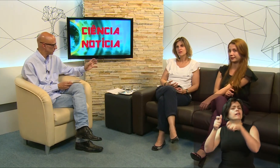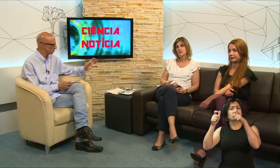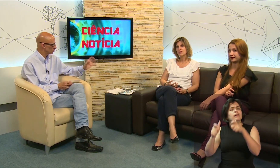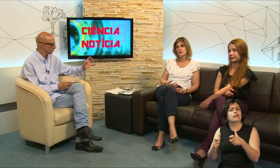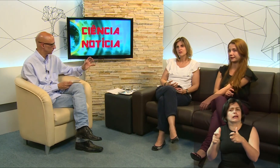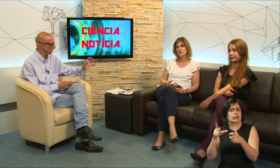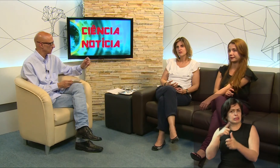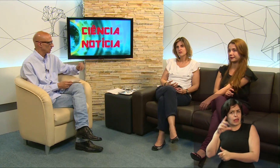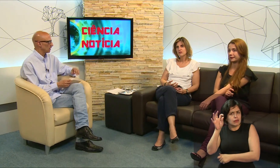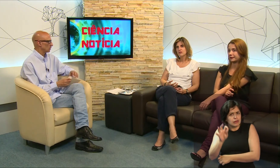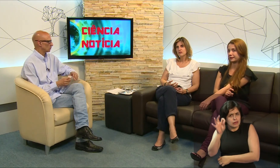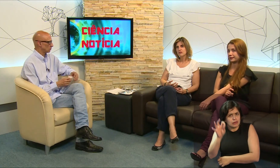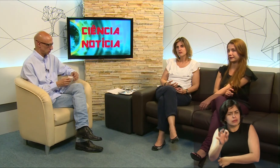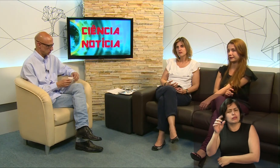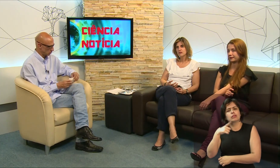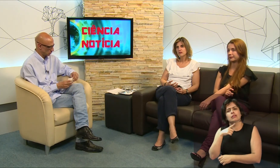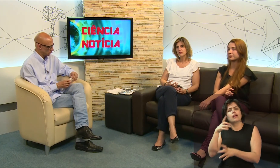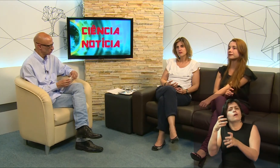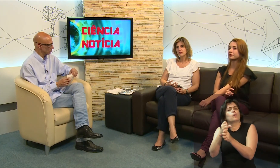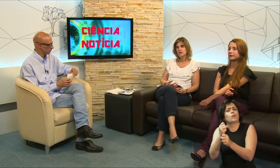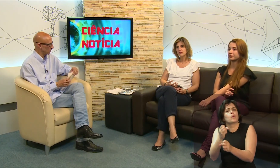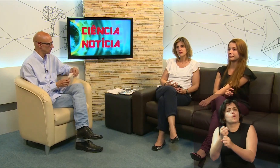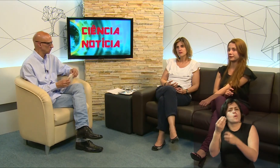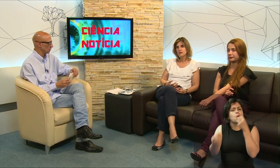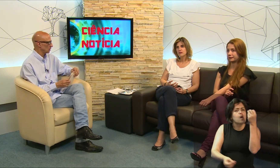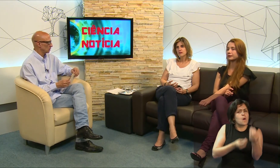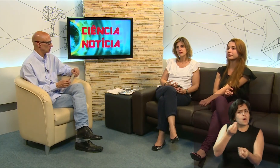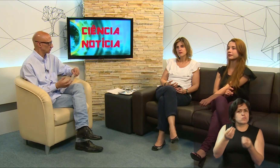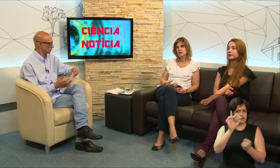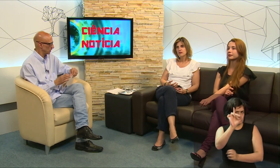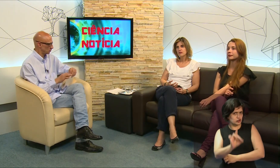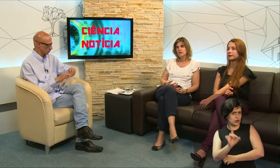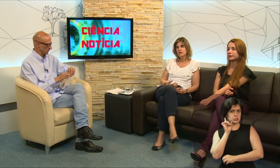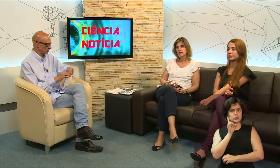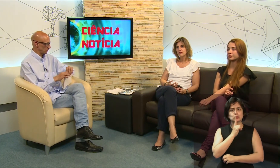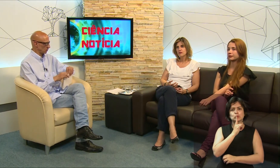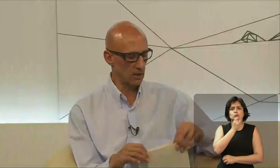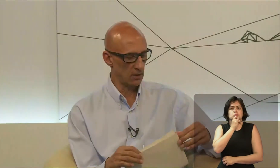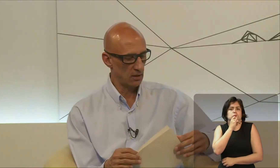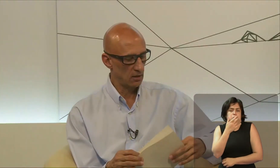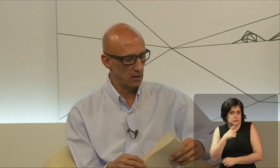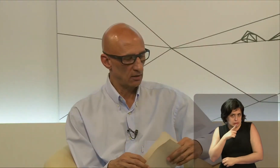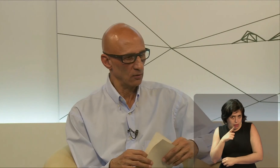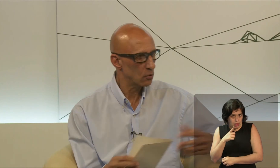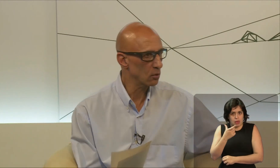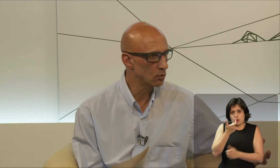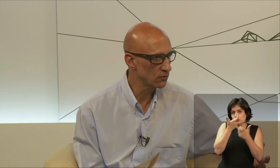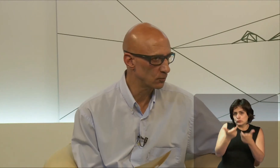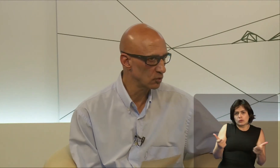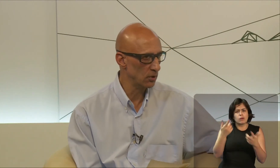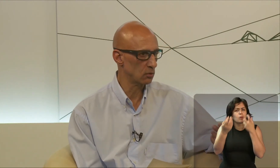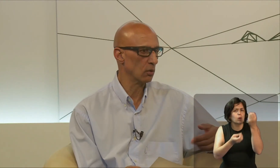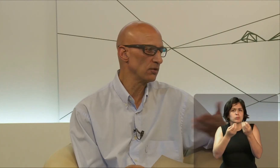cento hoje o surdo tem de direito, por exemplo, num concurso público, ou